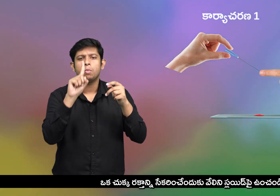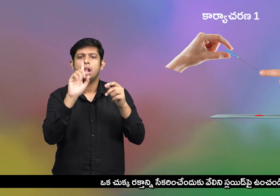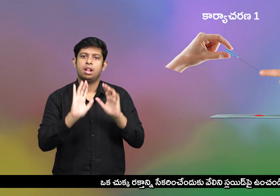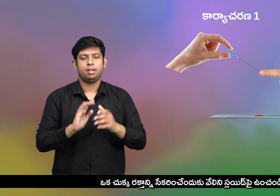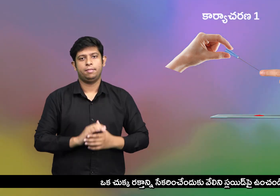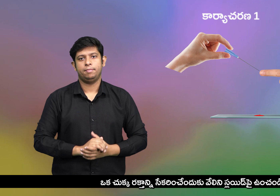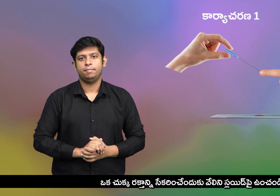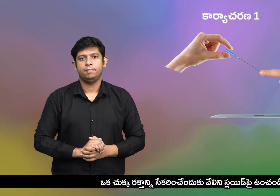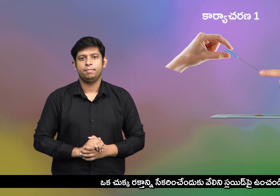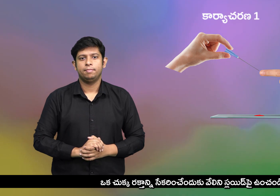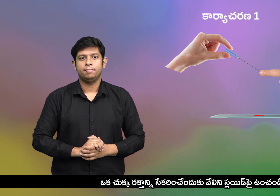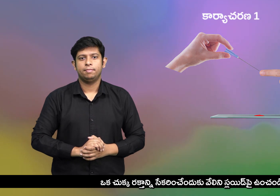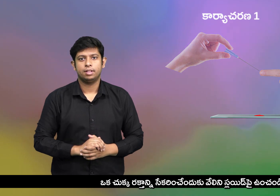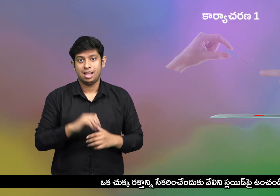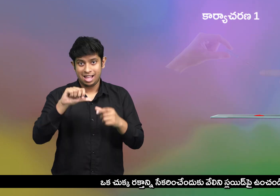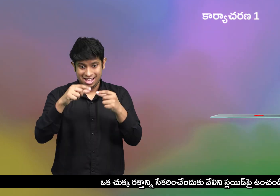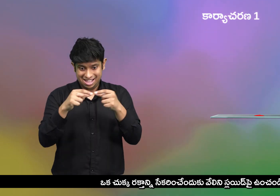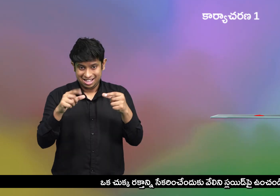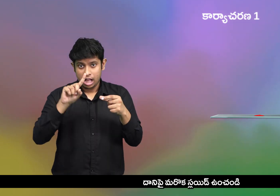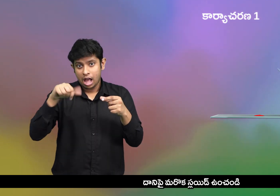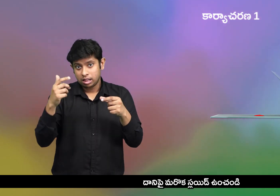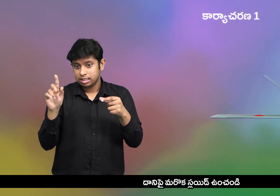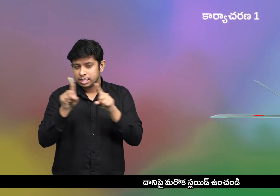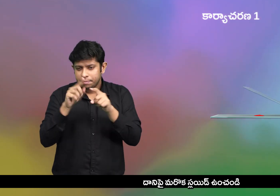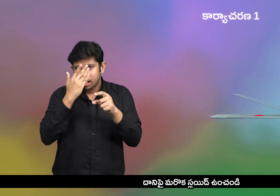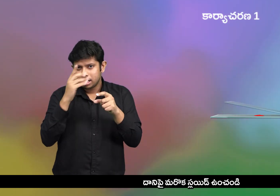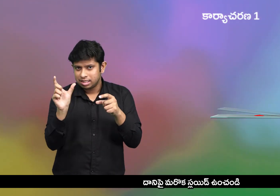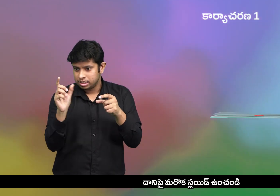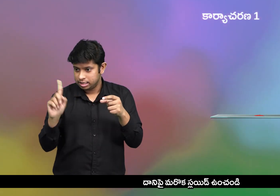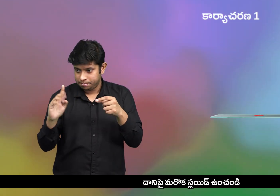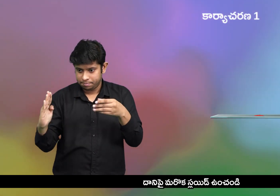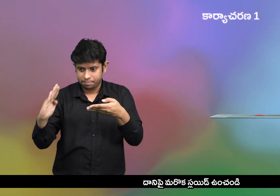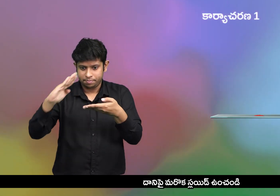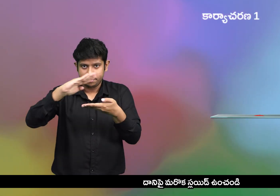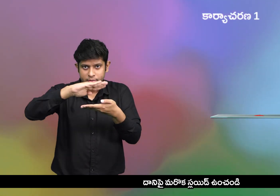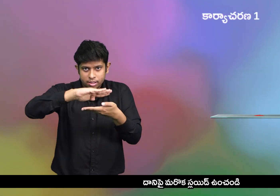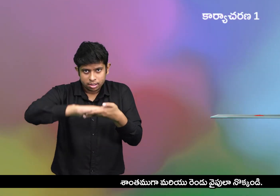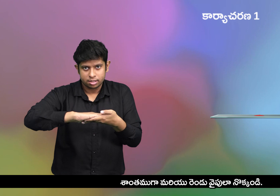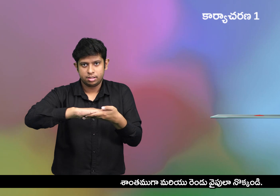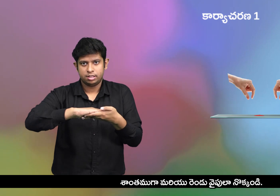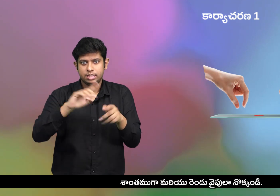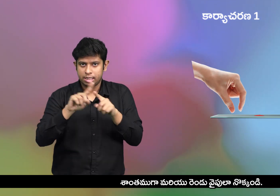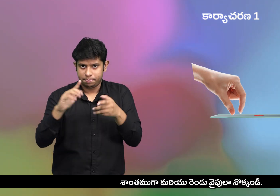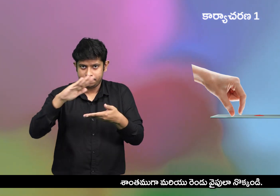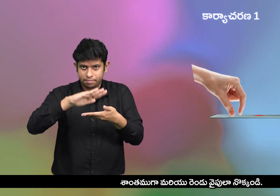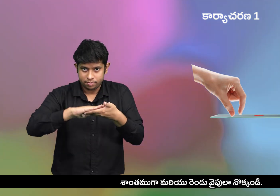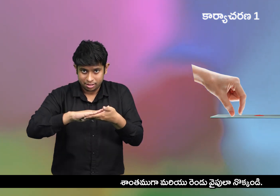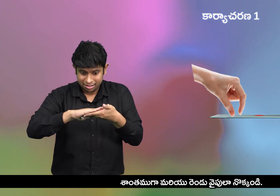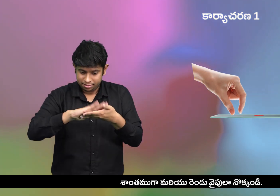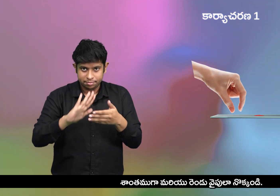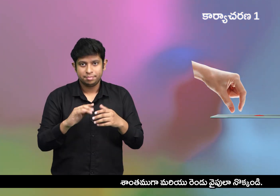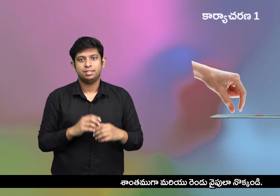సేకరించేందుకు వేలిని స్లైడ్పై ఉంచండి. దానిపై మరొక స్లైడ్ ఉంచండి. శాంతముగా